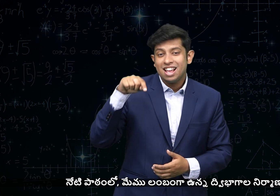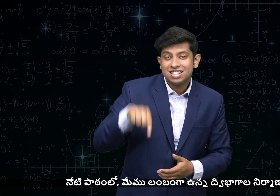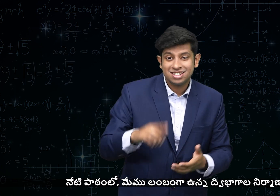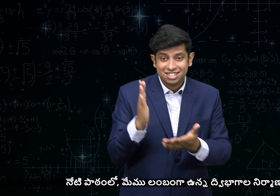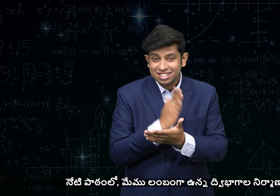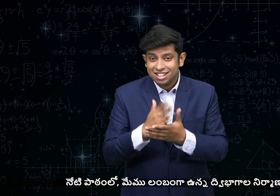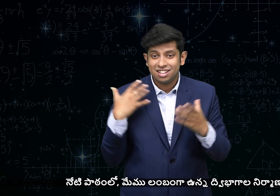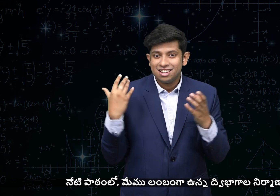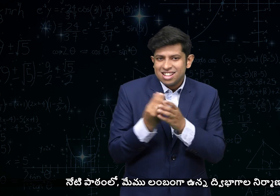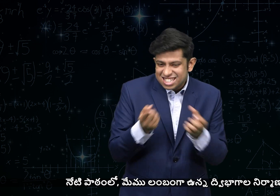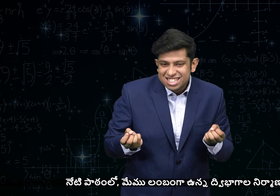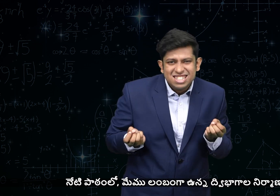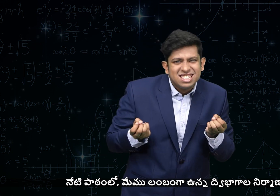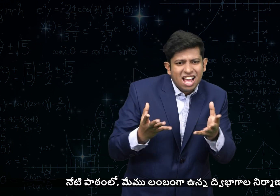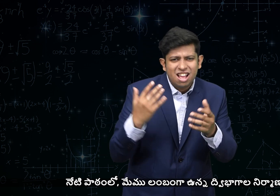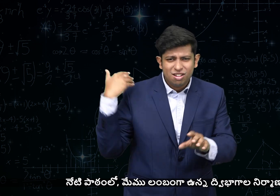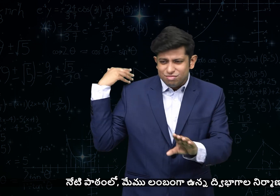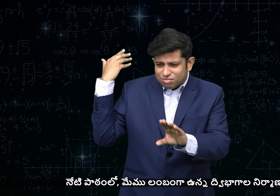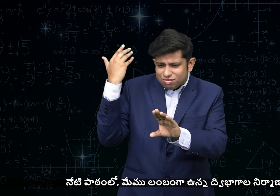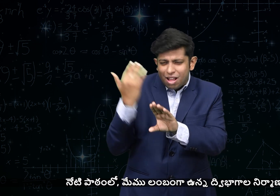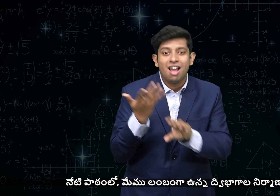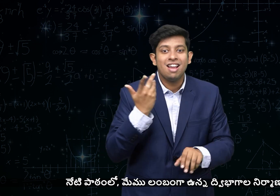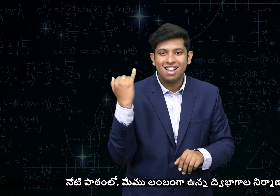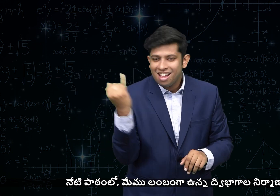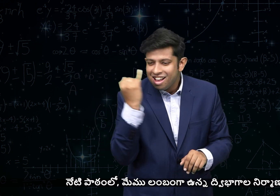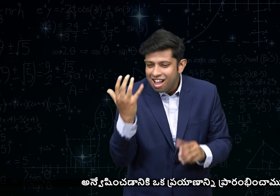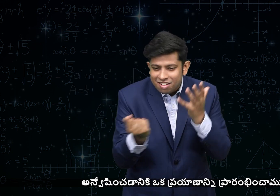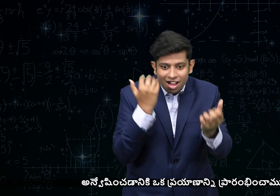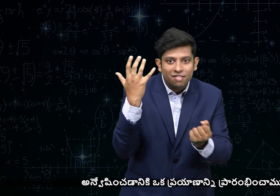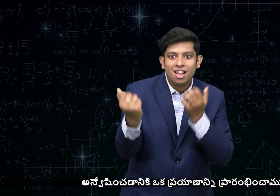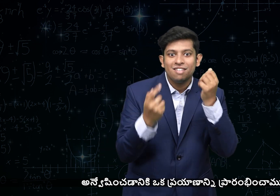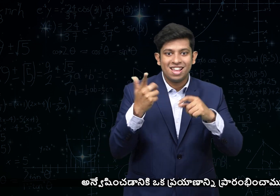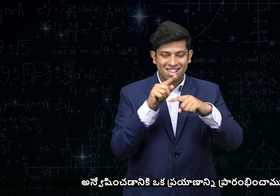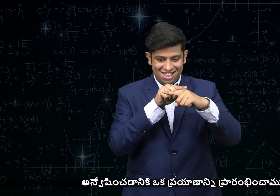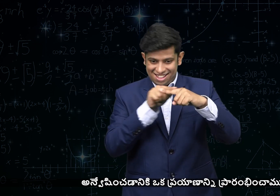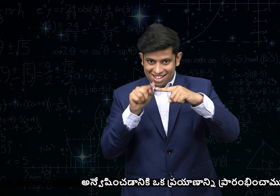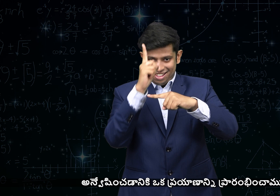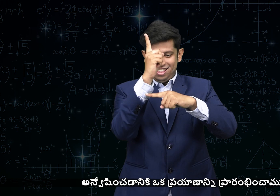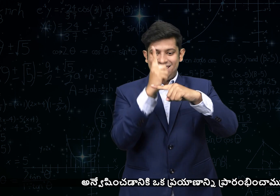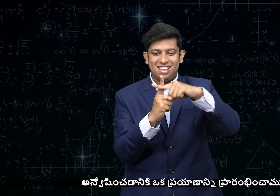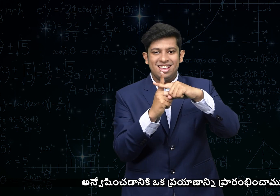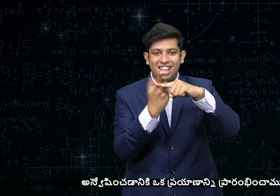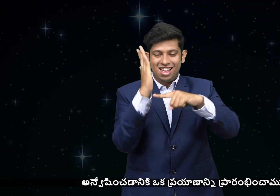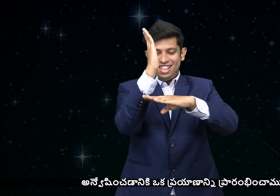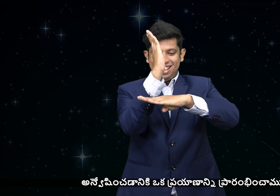నేటి పాఠంలో మనం లంబంగా ఉన్న ద్విభాగాల నిర్మాణాన్ని అన్వేషించడానికి ఒక ప్రయాణాన్ని